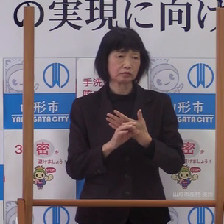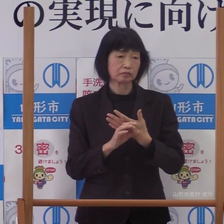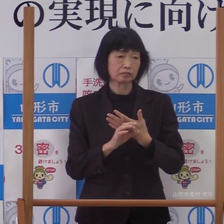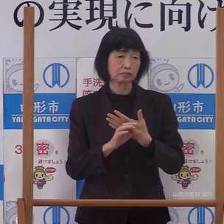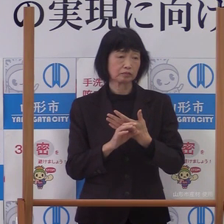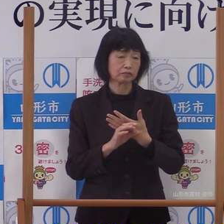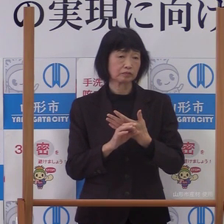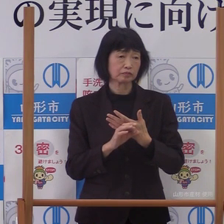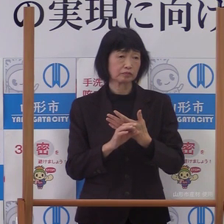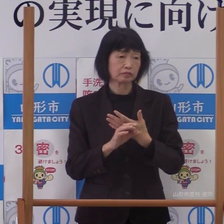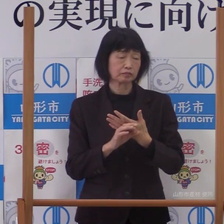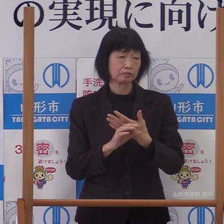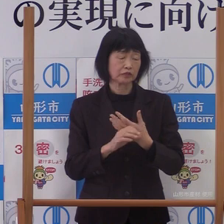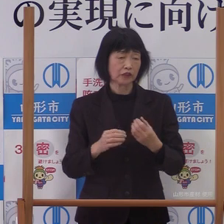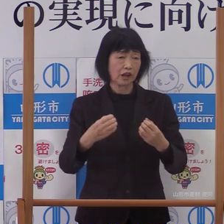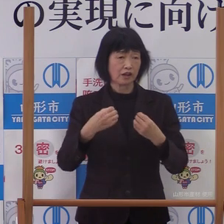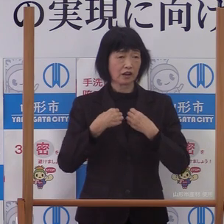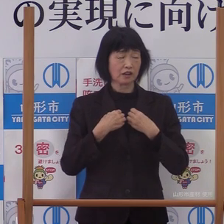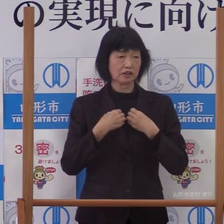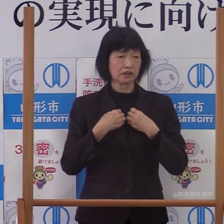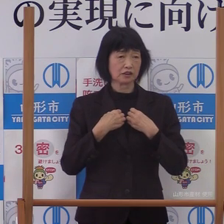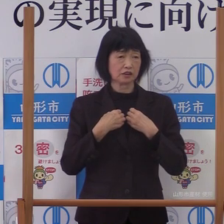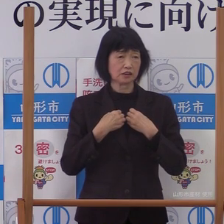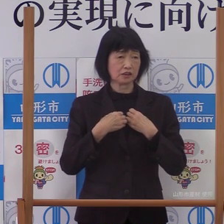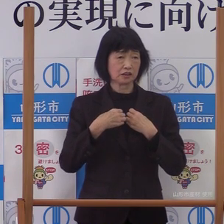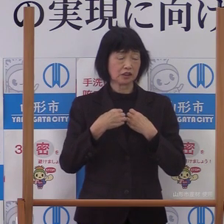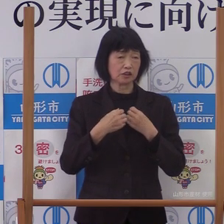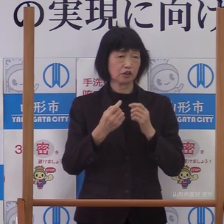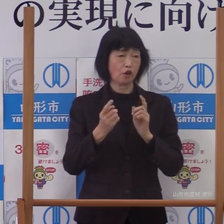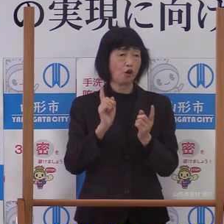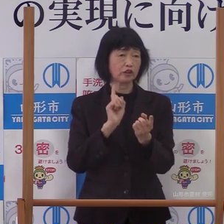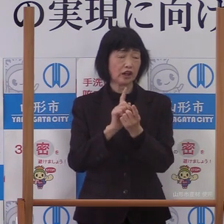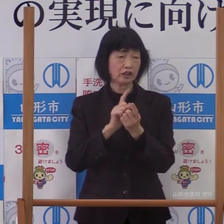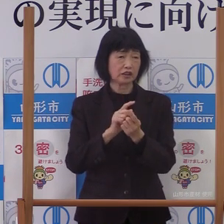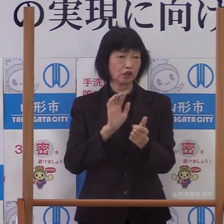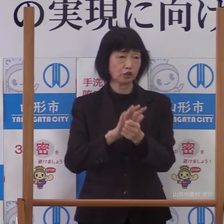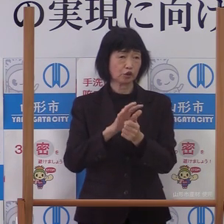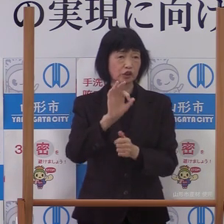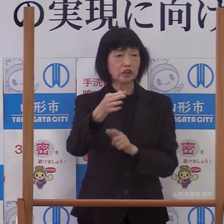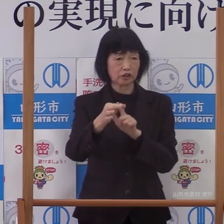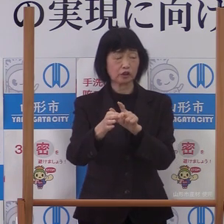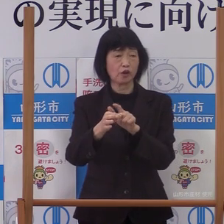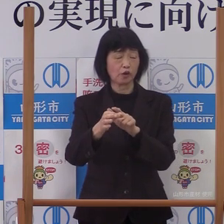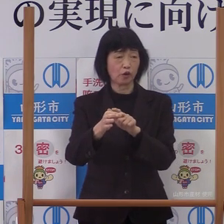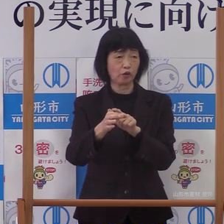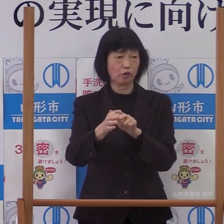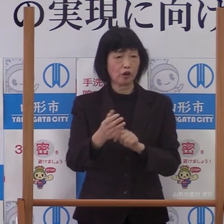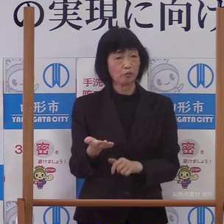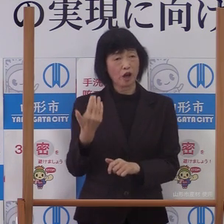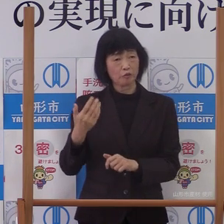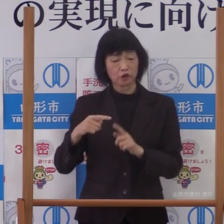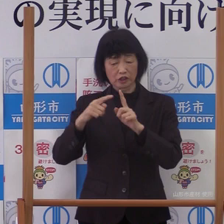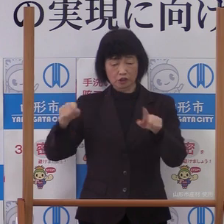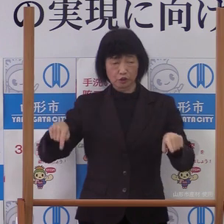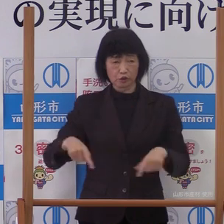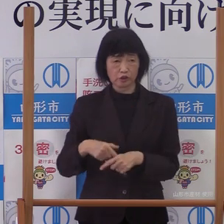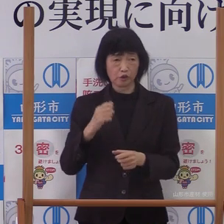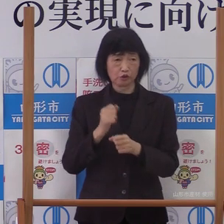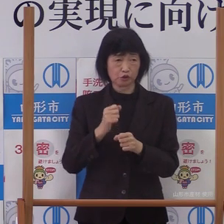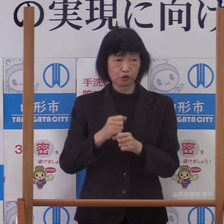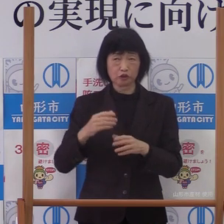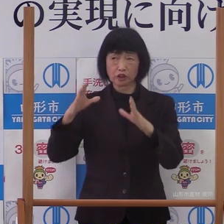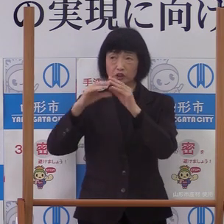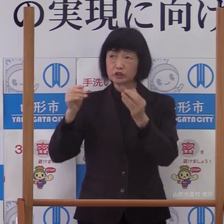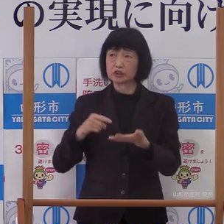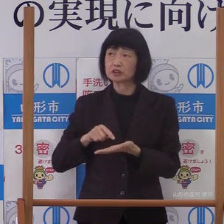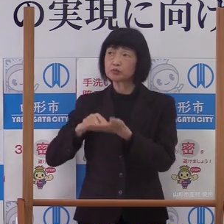これか、感染症対策の雇用調整助成金、こういったものは一回、書類を作っていただいて国の方に出していただいてという